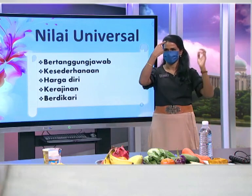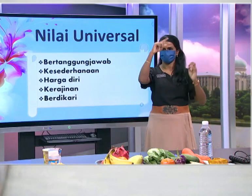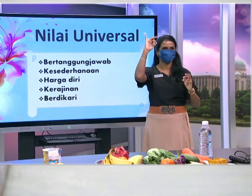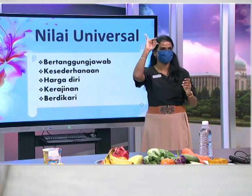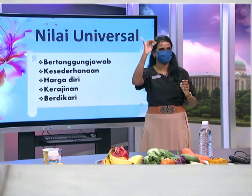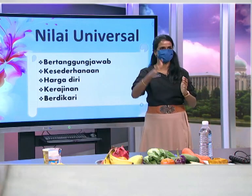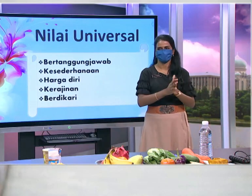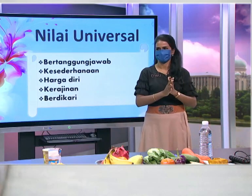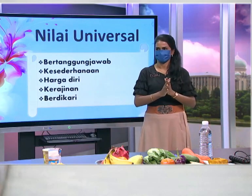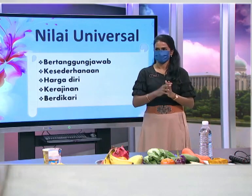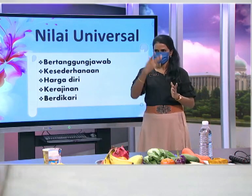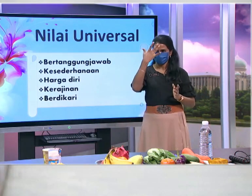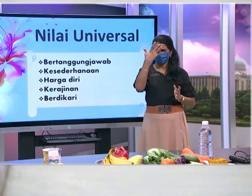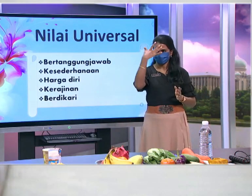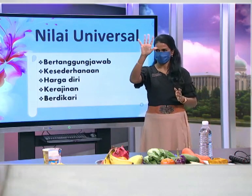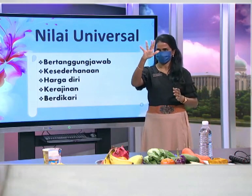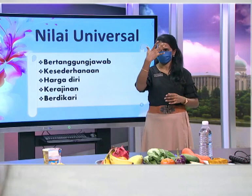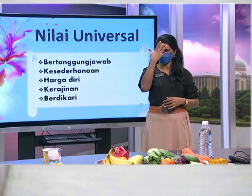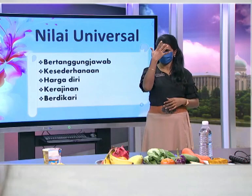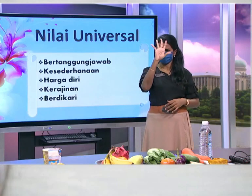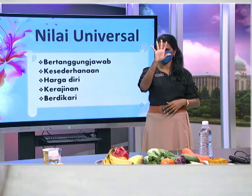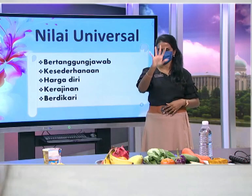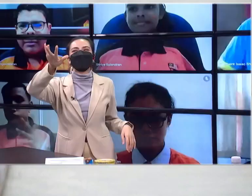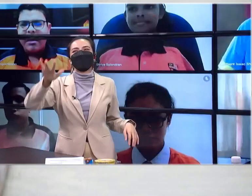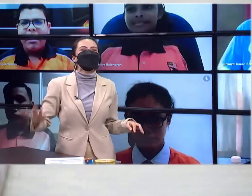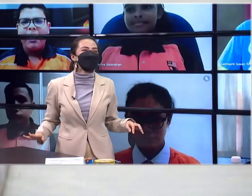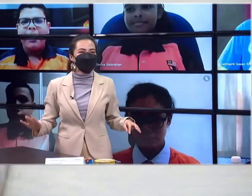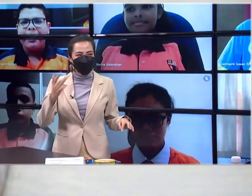Untuk Yogesh. Pandai sini cikgu kan? Pandai. Pandai.